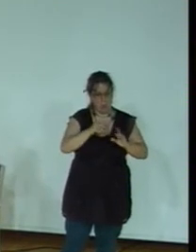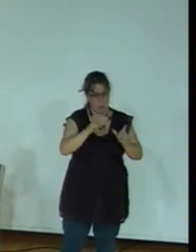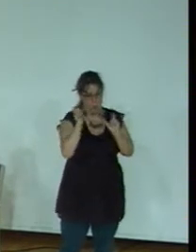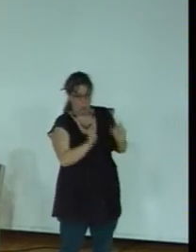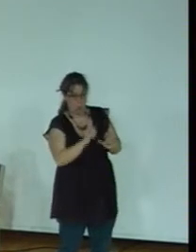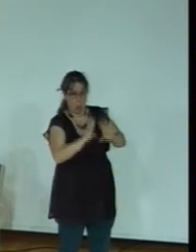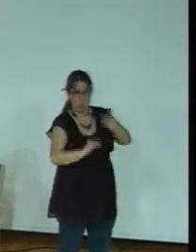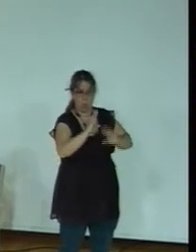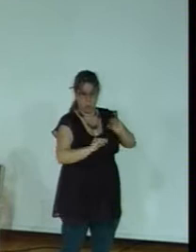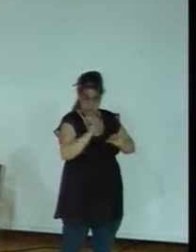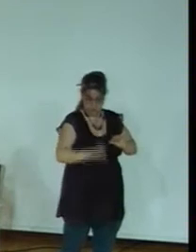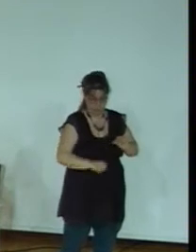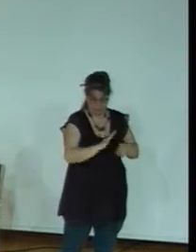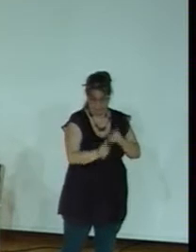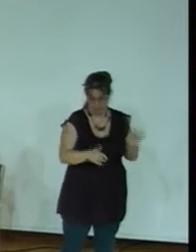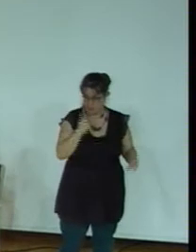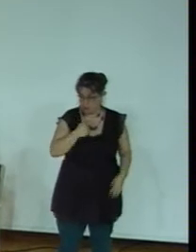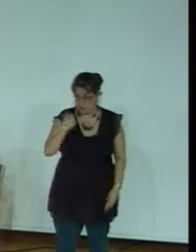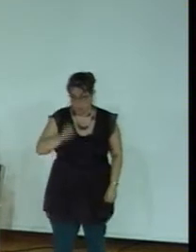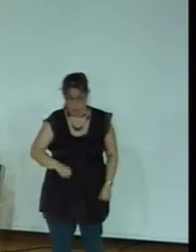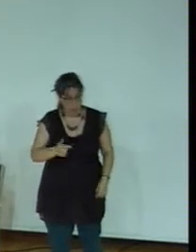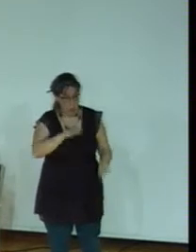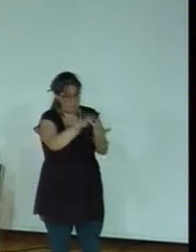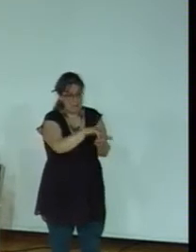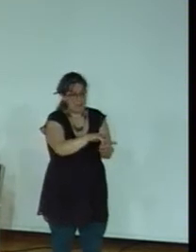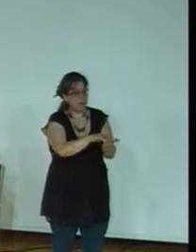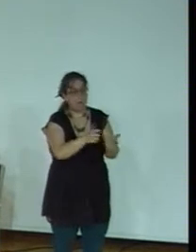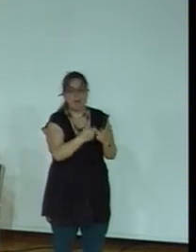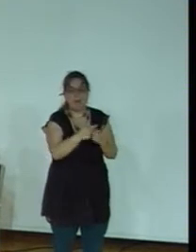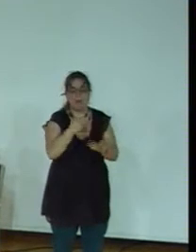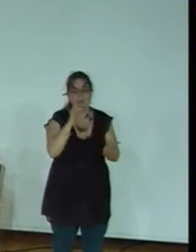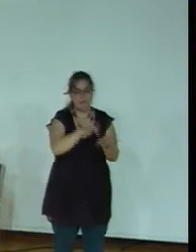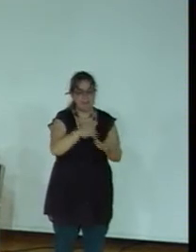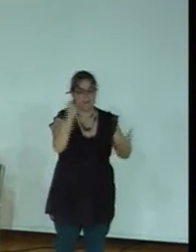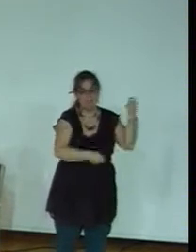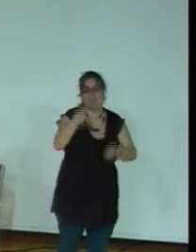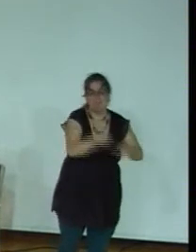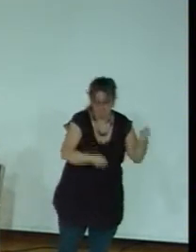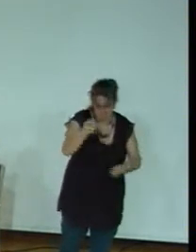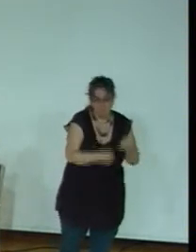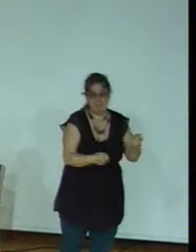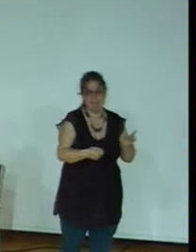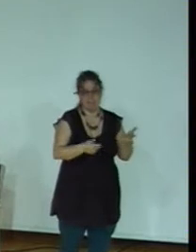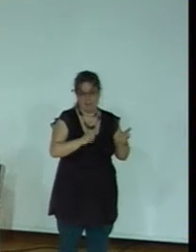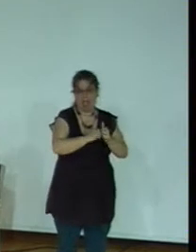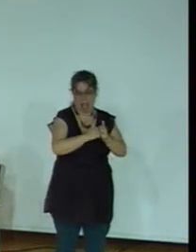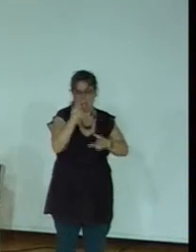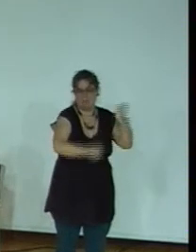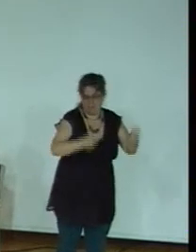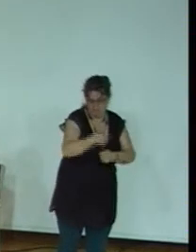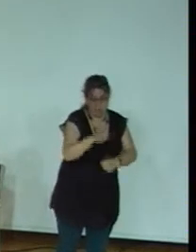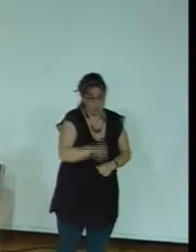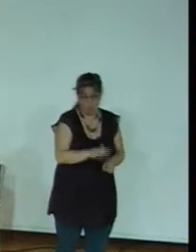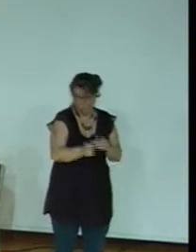décision de cette autorité administrative, peut interdire tel ou tel site de paris en ligne. La justice peut le faire et s'en était pas privée, par exemple,